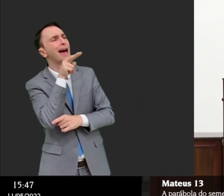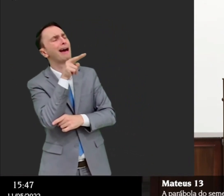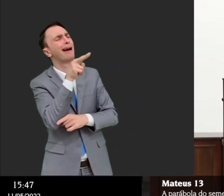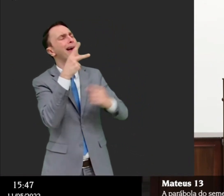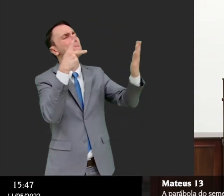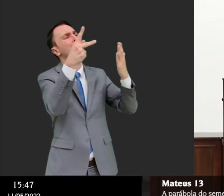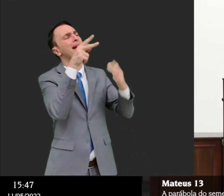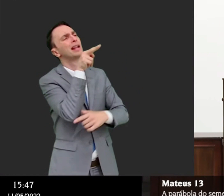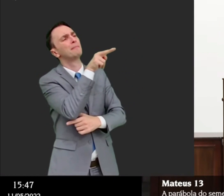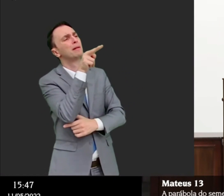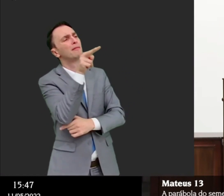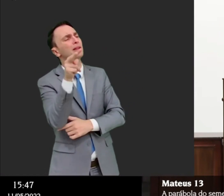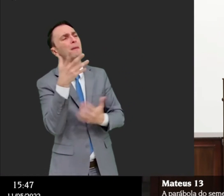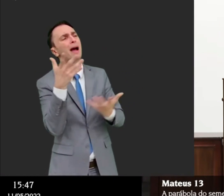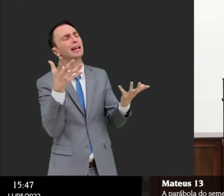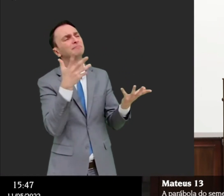não ouvem,